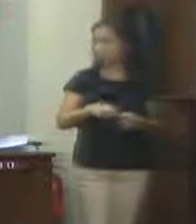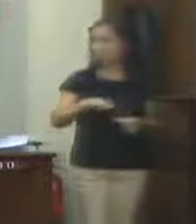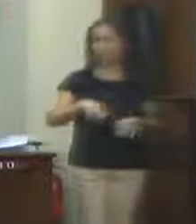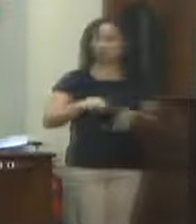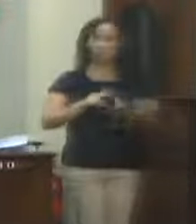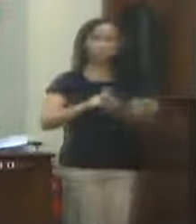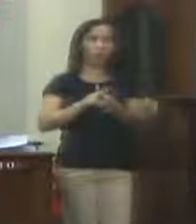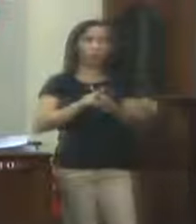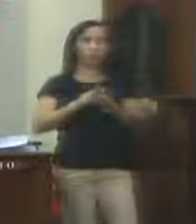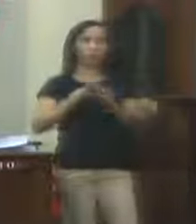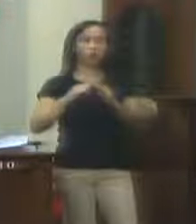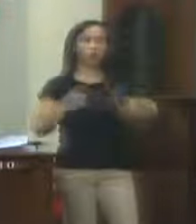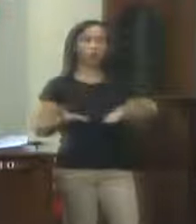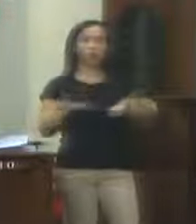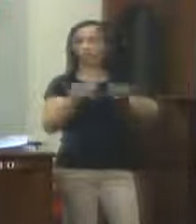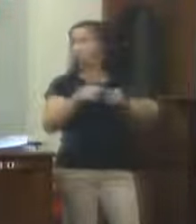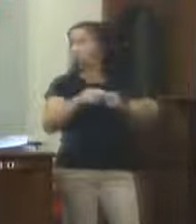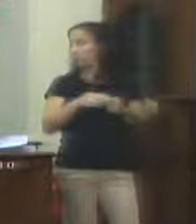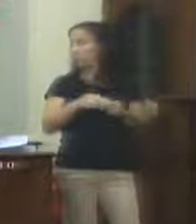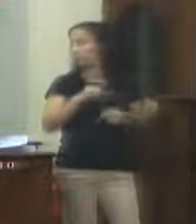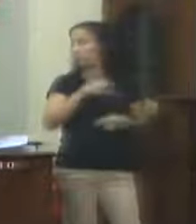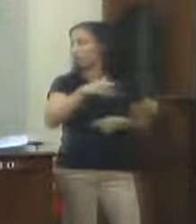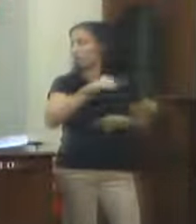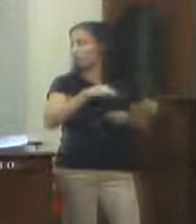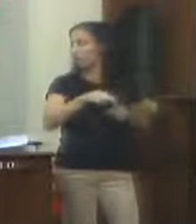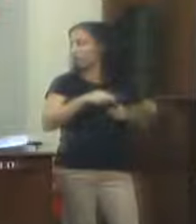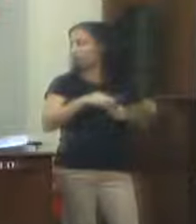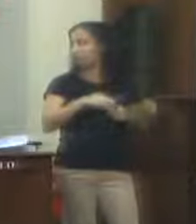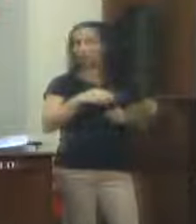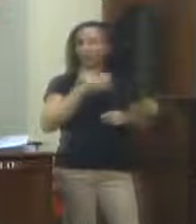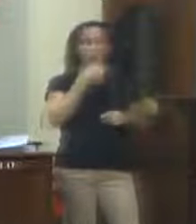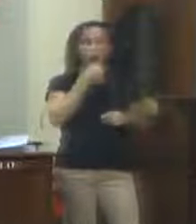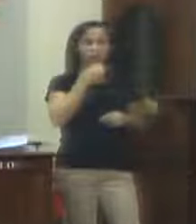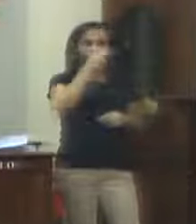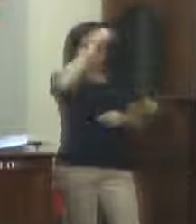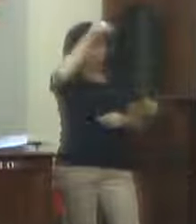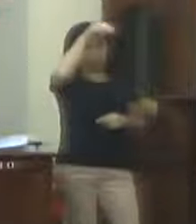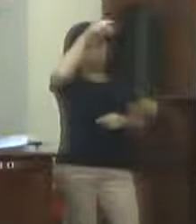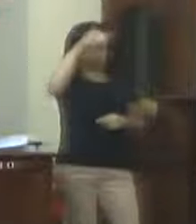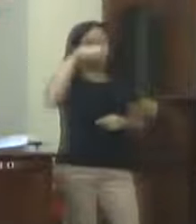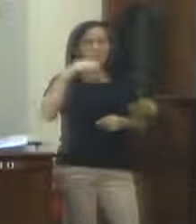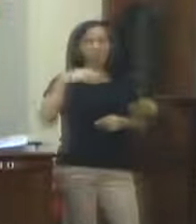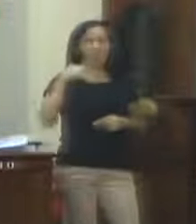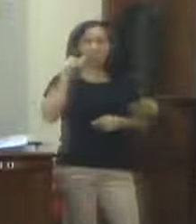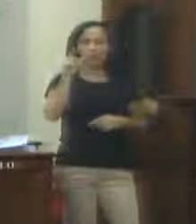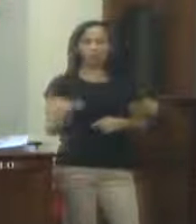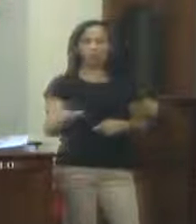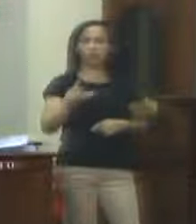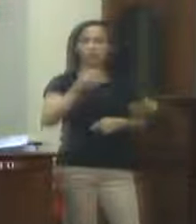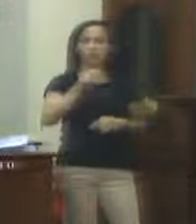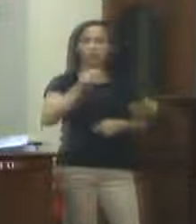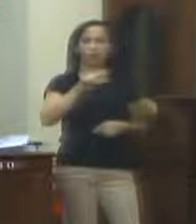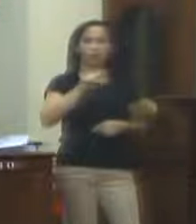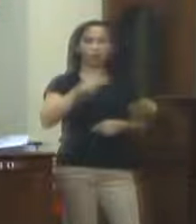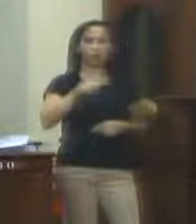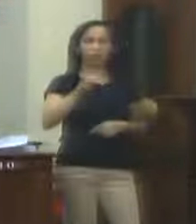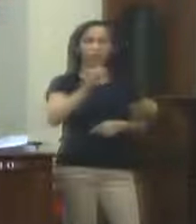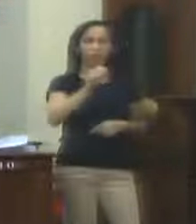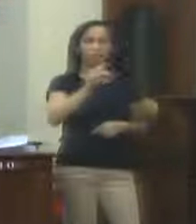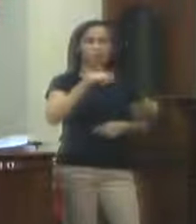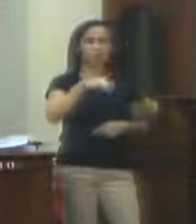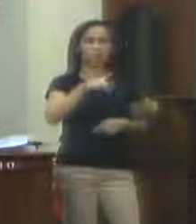legislativo e encaminha a presente indicação ao excelentíssimo senhor prefeito municipal Luiz Fernando Furtado da Graça, para que faça uma